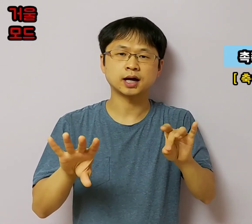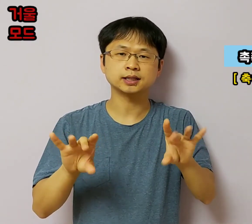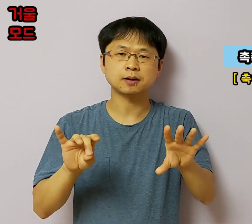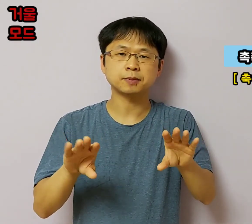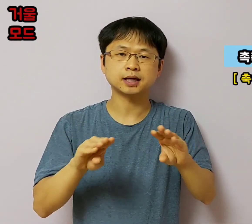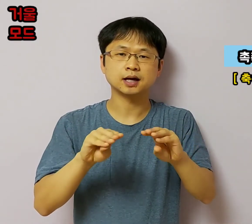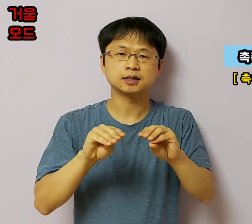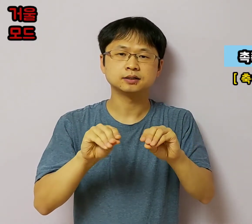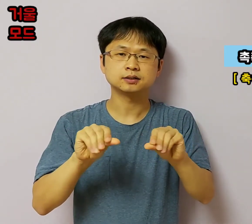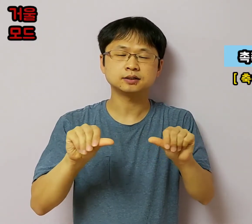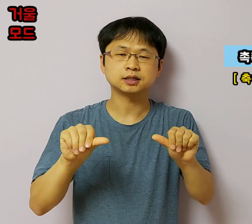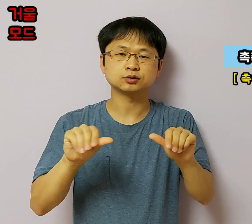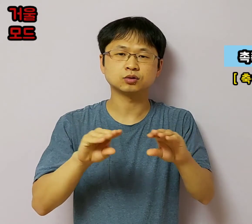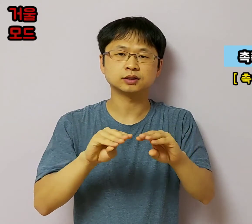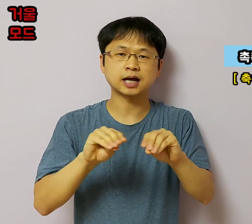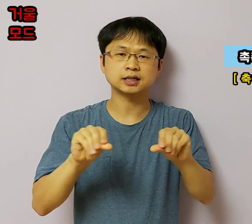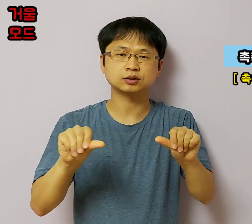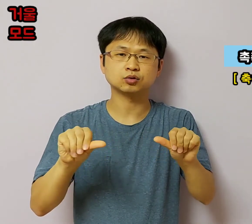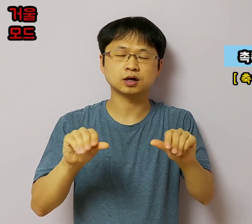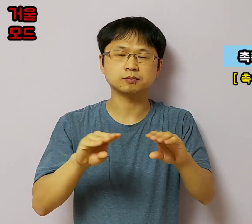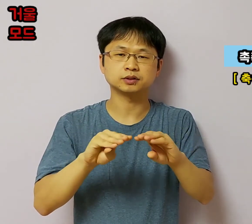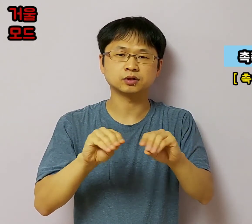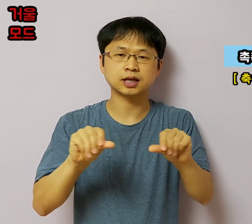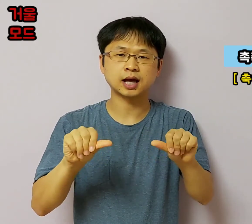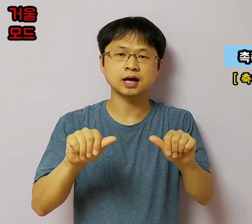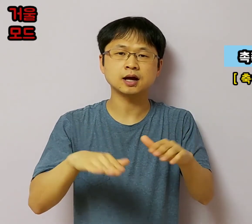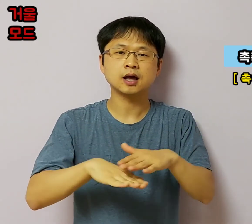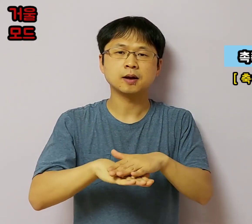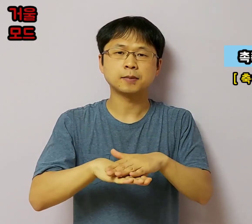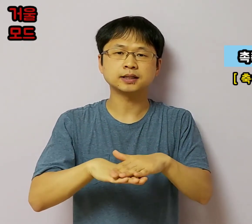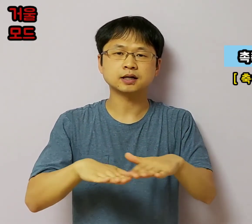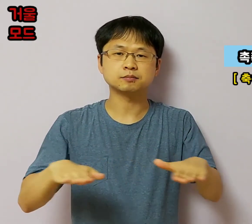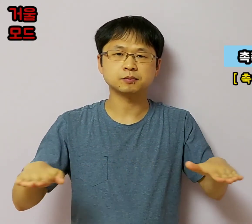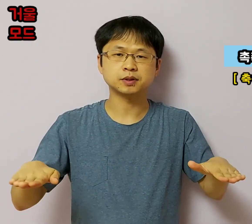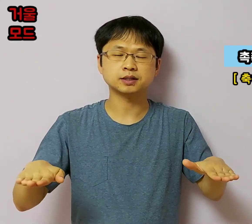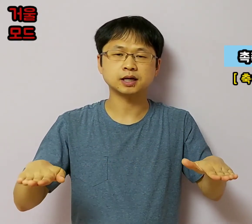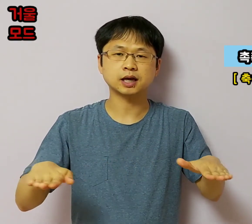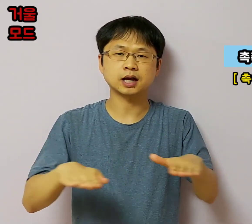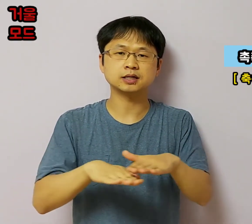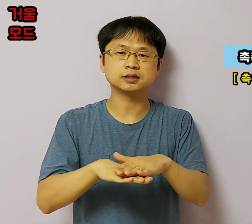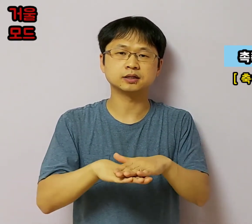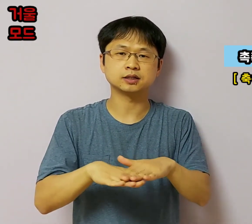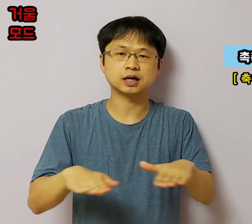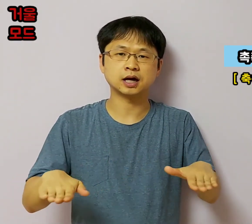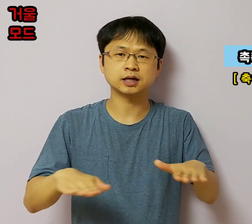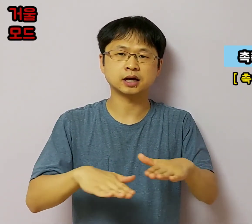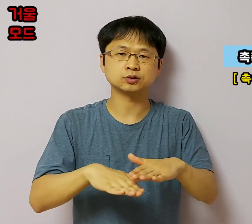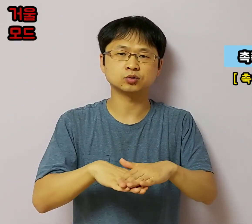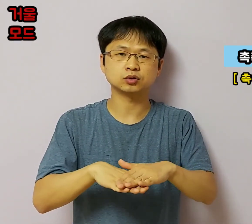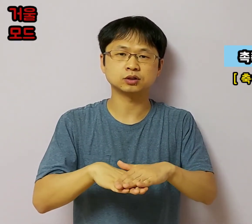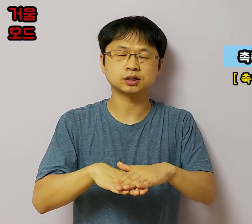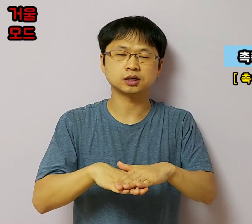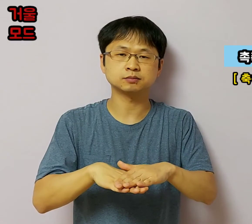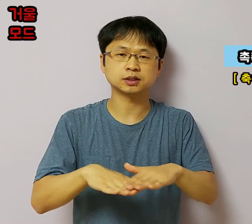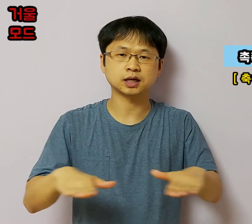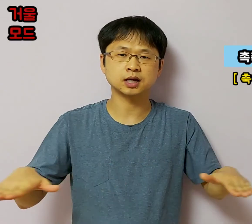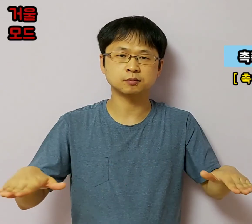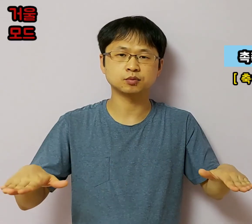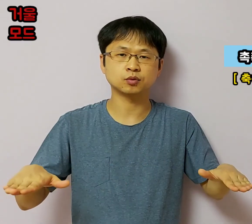촉촉한 땅바닥, 흙이란 수어, 땅이란 수어 아까 배웠죠. 땅, 바닥은 편편하게 깔려있는 거니까 양손등 이렇게 겹쳤다가